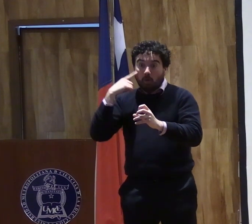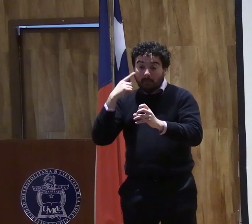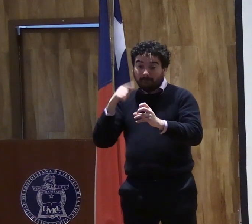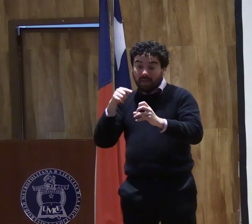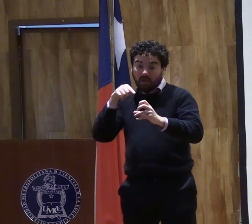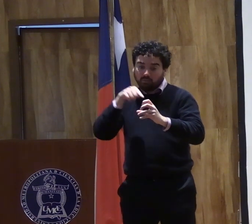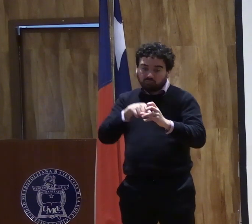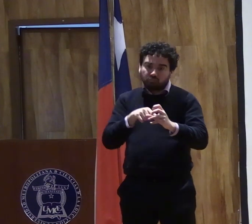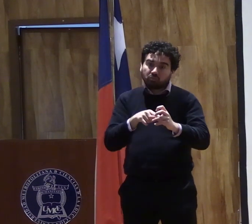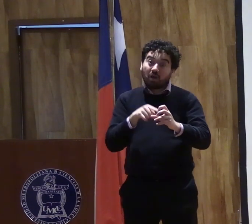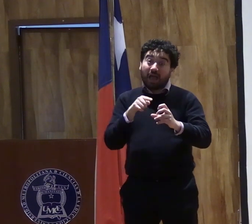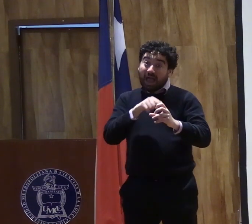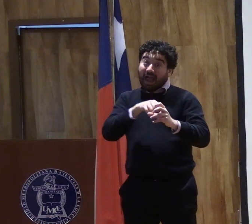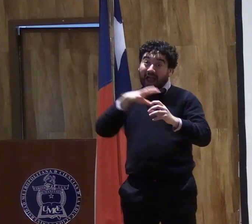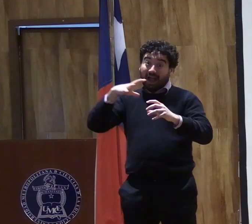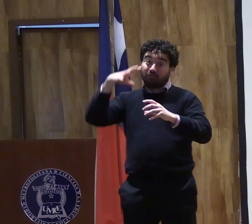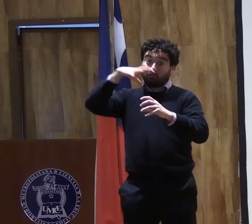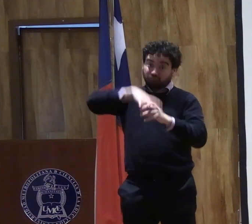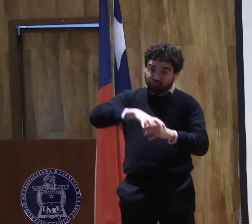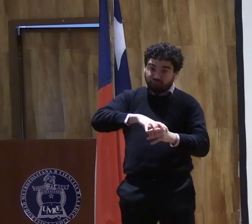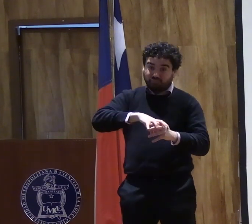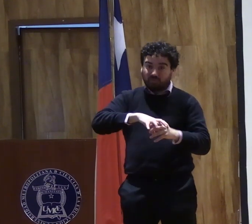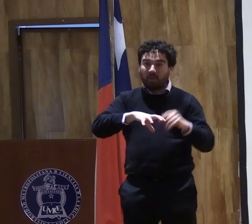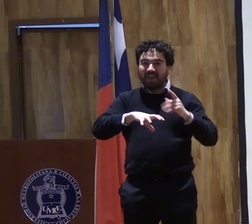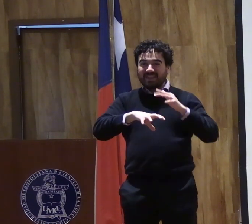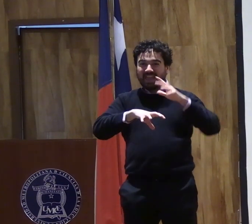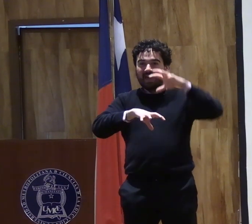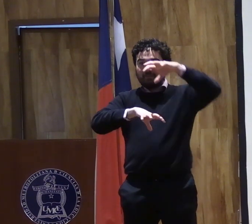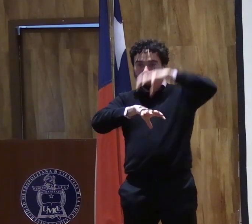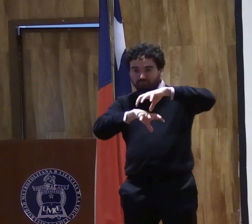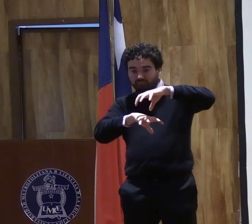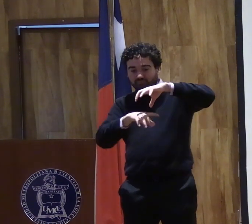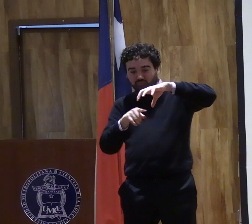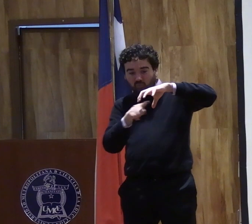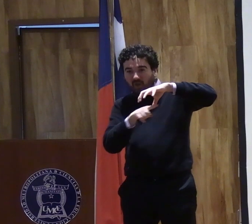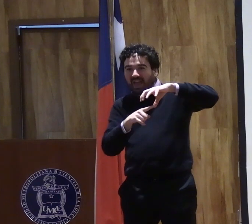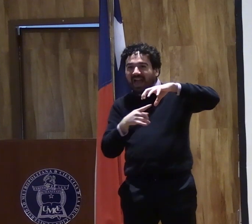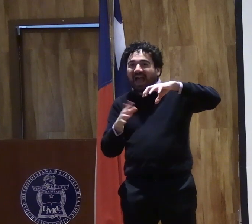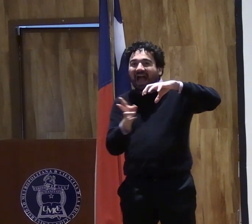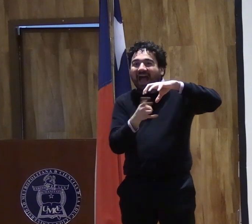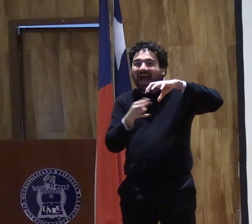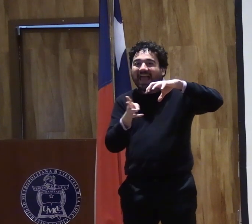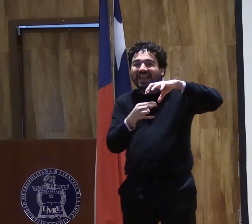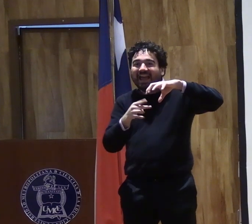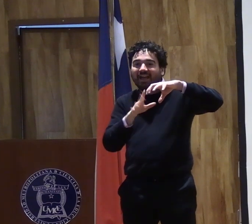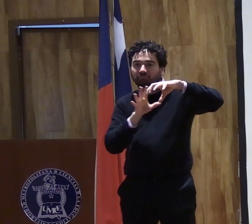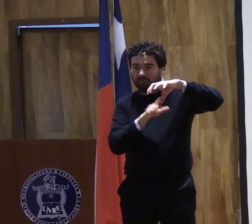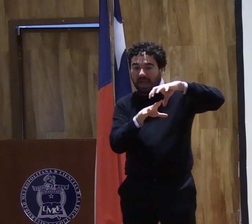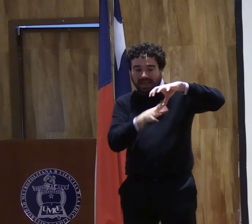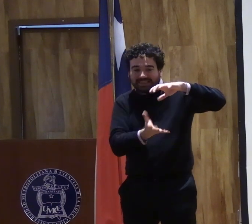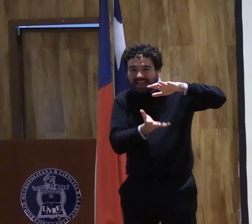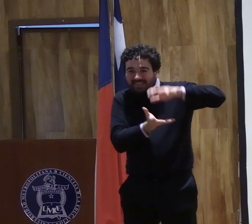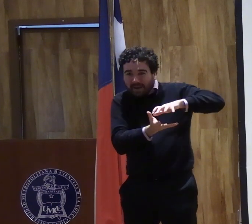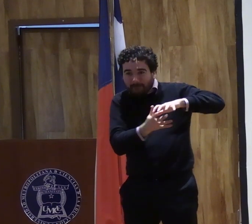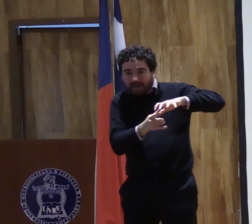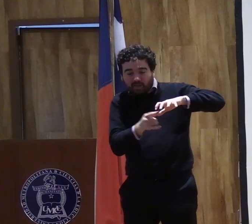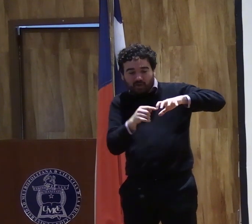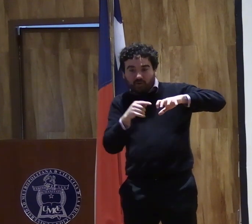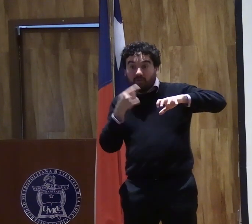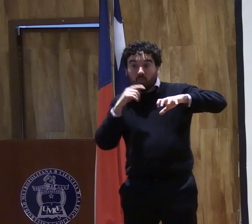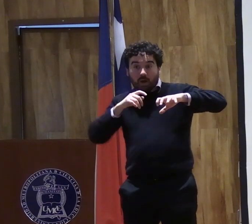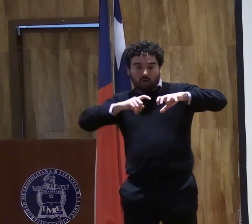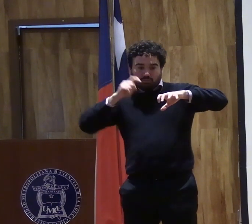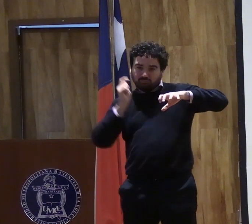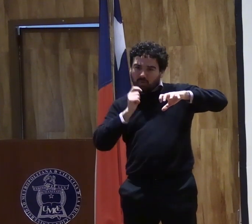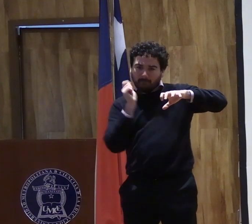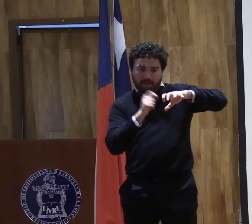carbónico tiene. Y si uno grafica, el anhídrido carbónico va así para arriba. Entonces, estamos echando a perder la cosa y